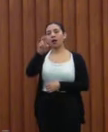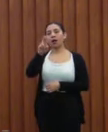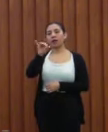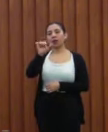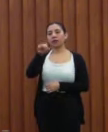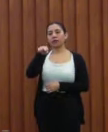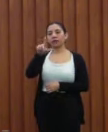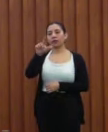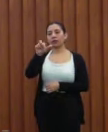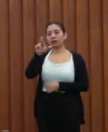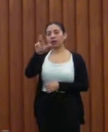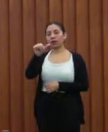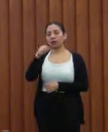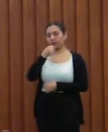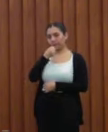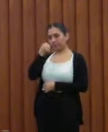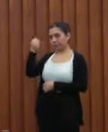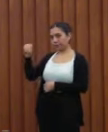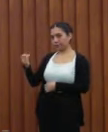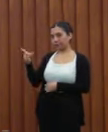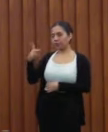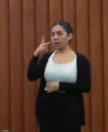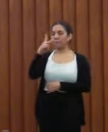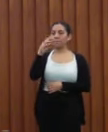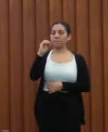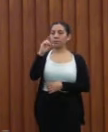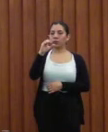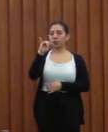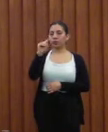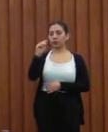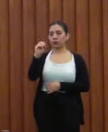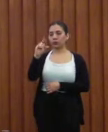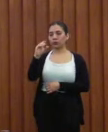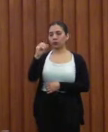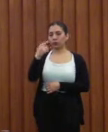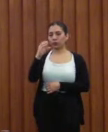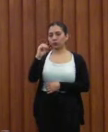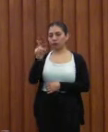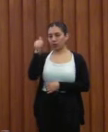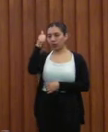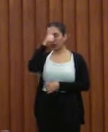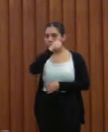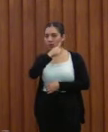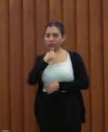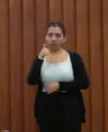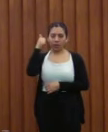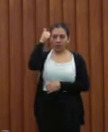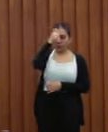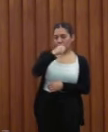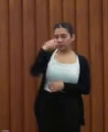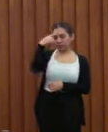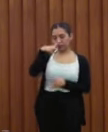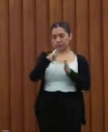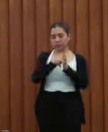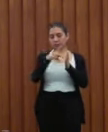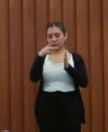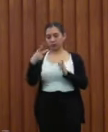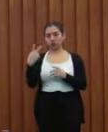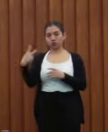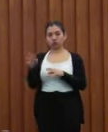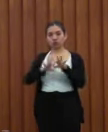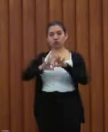Cívica, que es politólogo del ITAM, analista de datos dedicado a la investigación periodística. Su trabajo